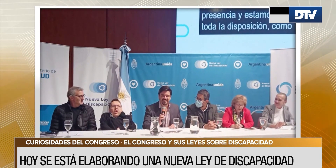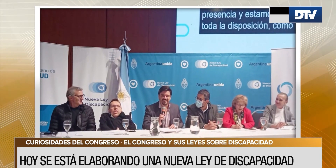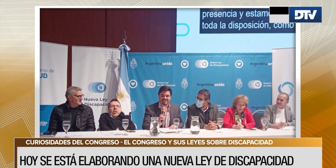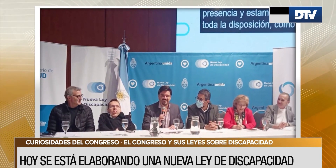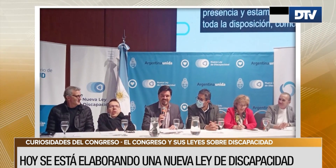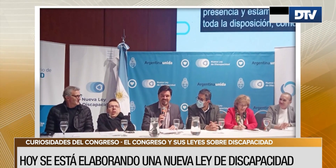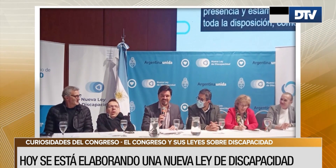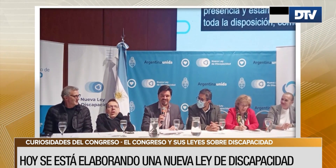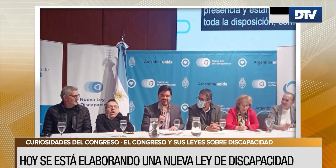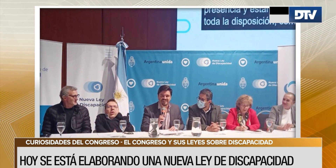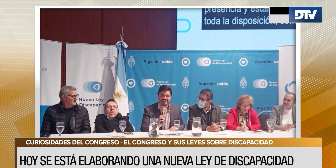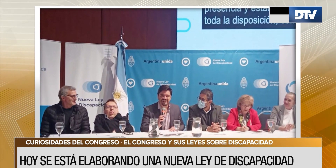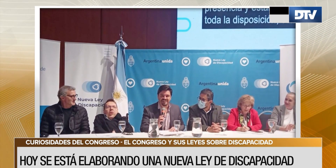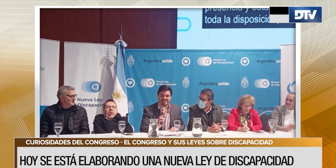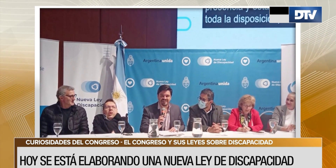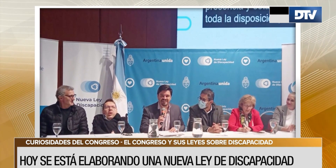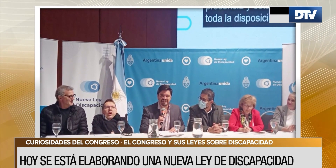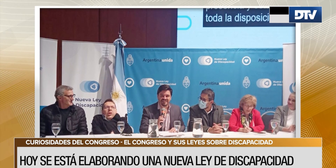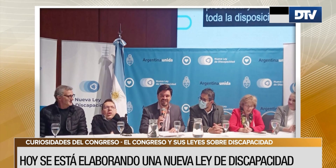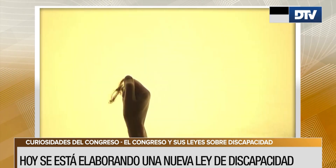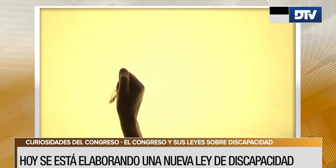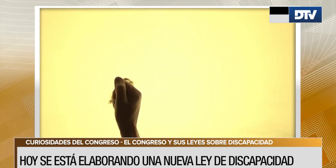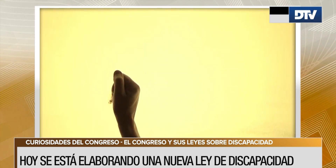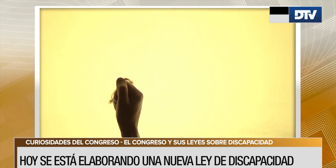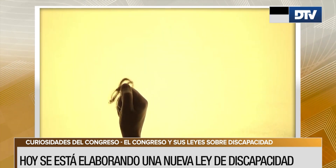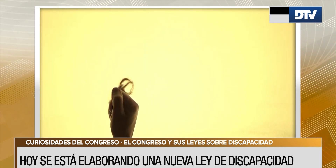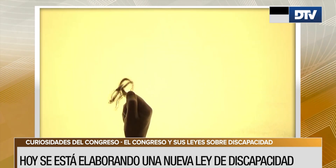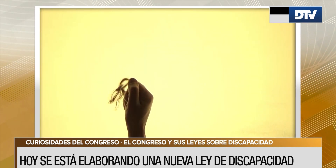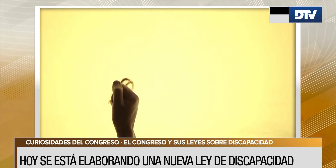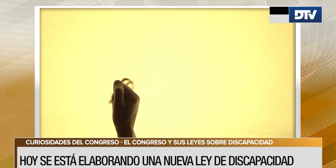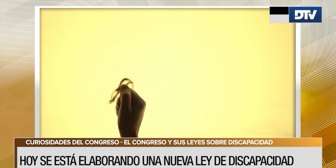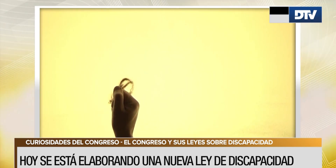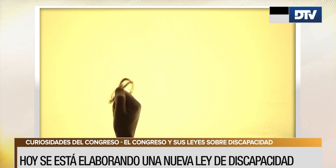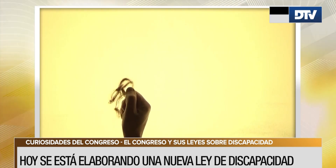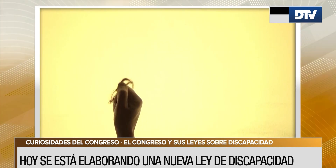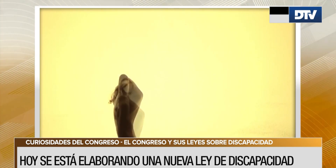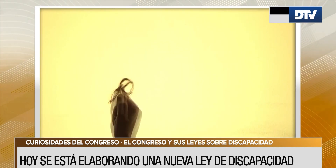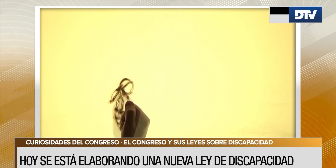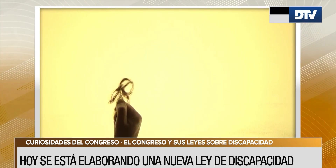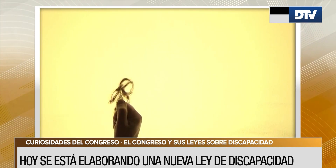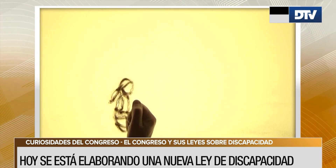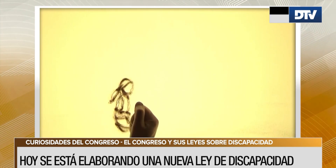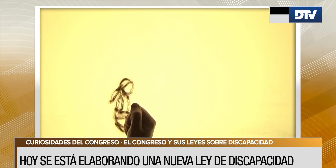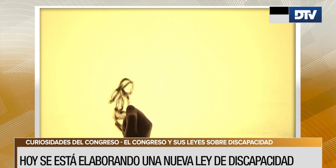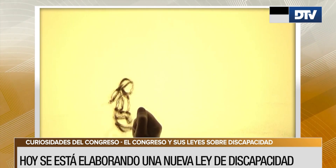de discapacidad. El primer dato curioso surge entonces de observar que la actual ley,